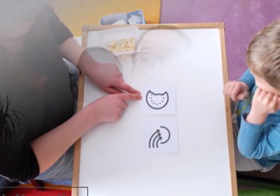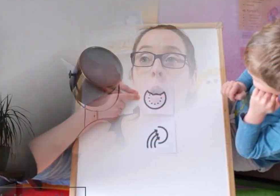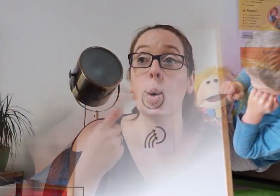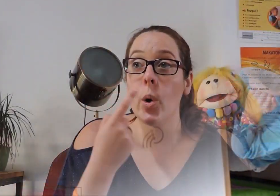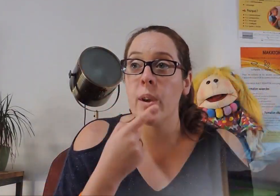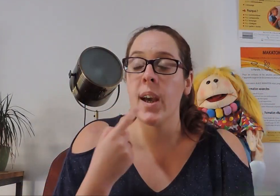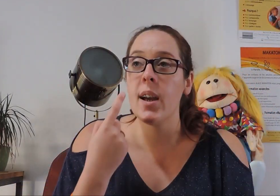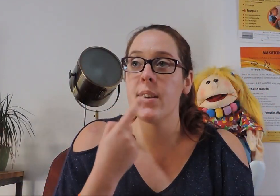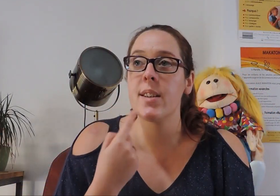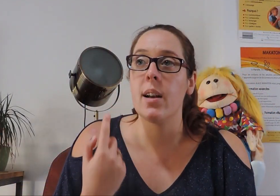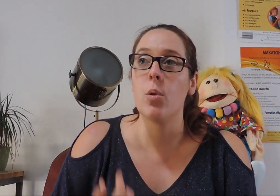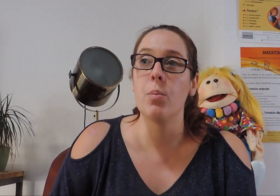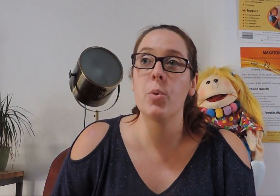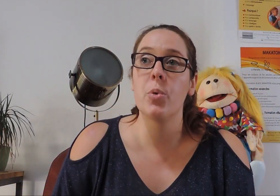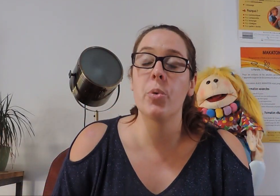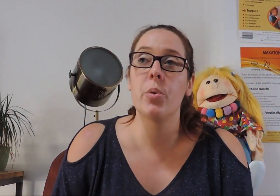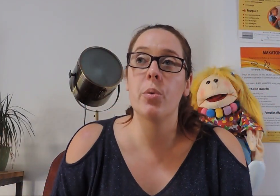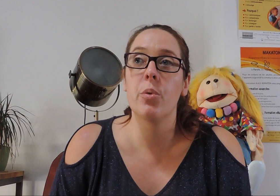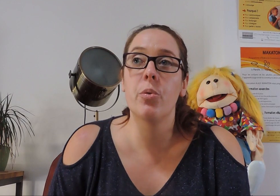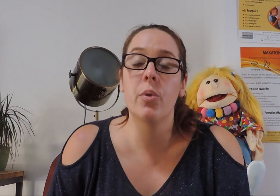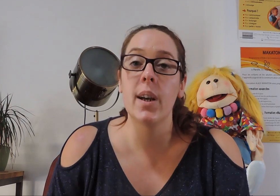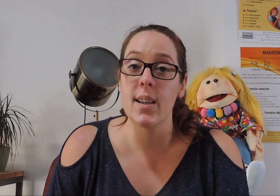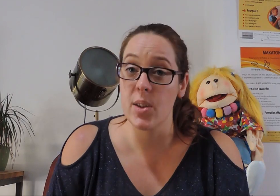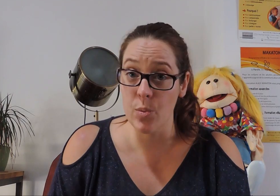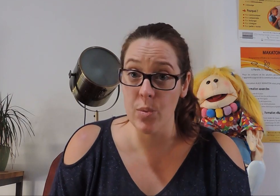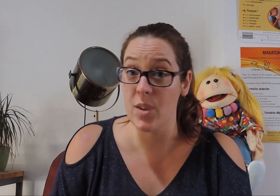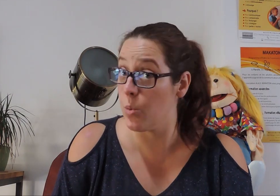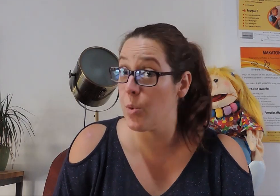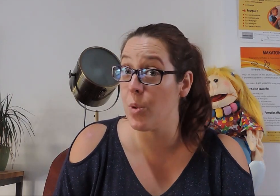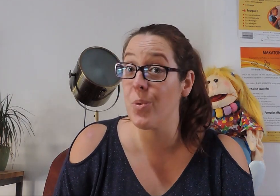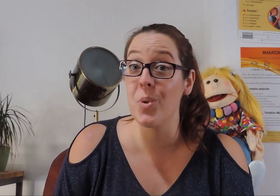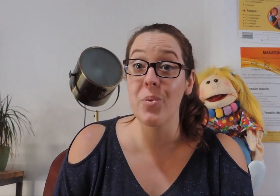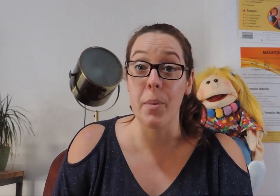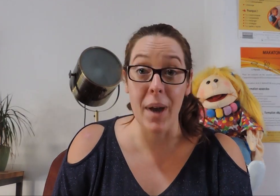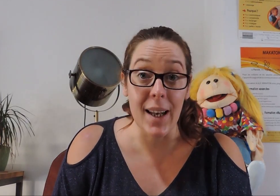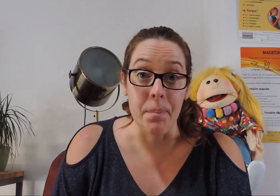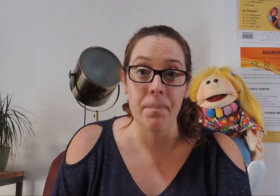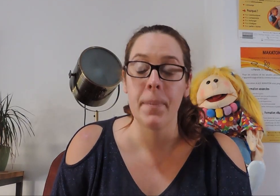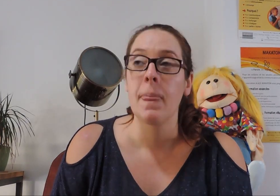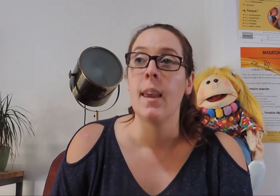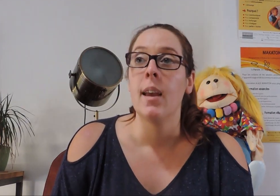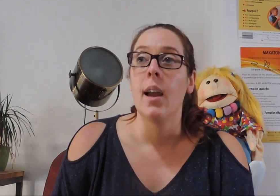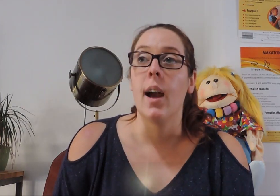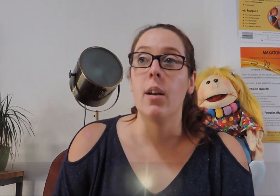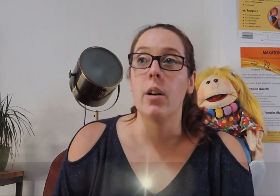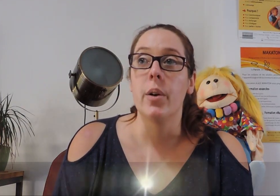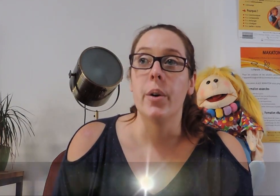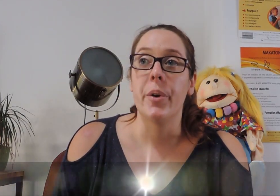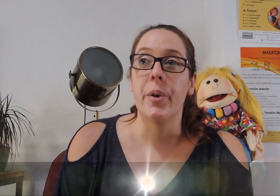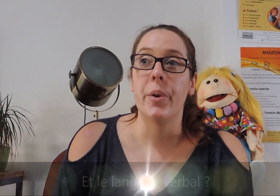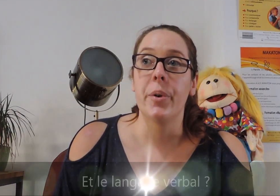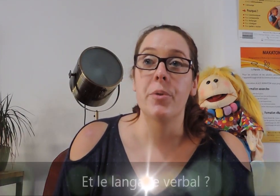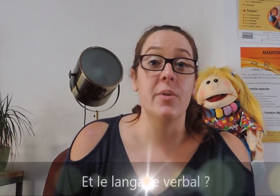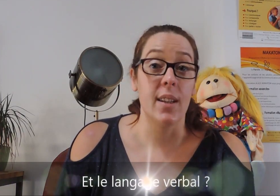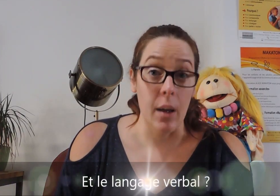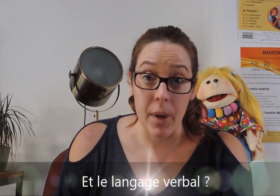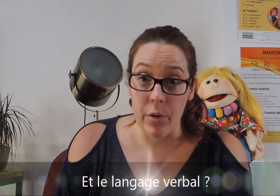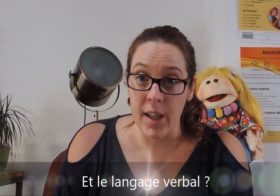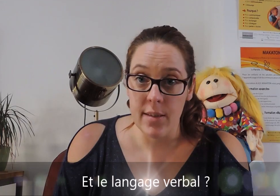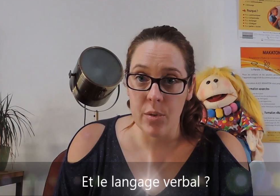le langage alors on me pose souvent la question est-ce que mon enfant va parler alors ce serait très malhonnête